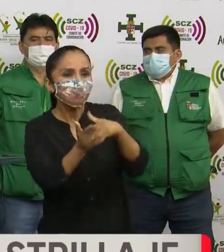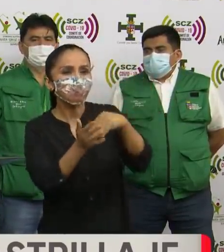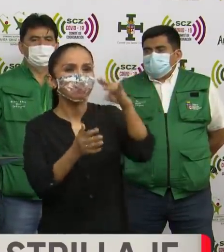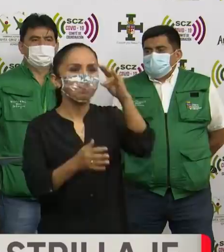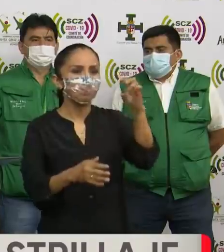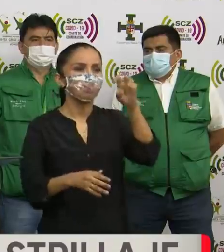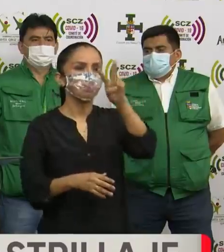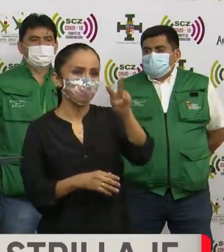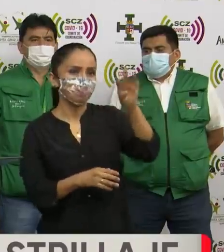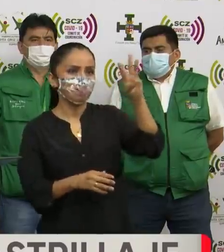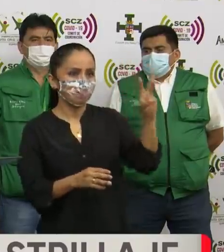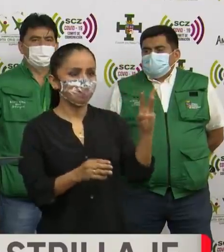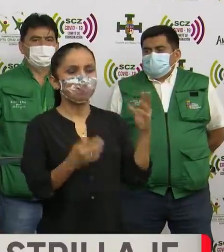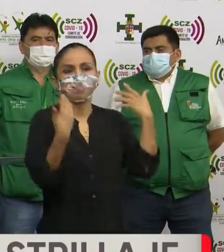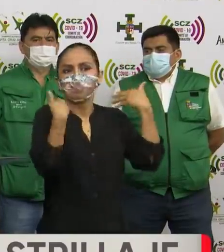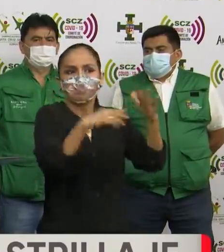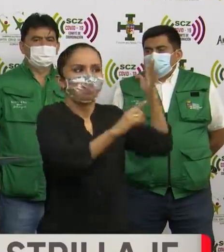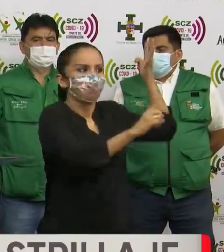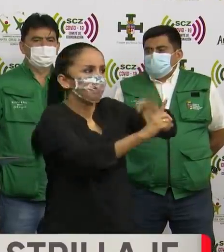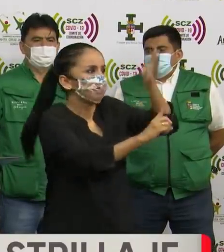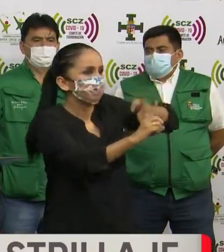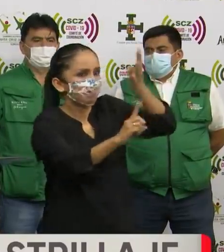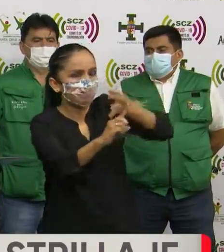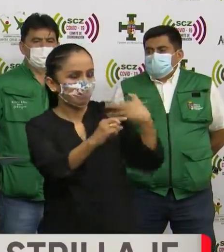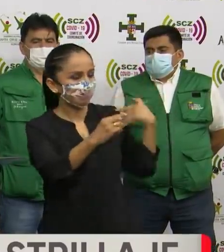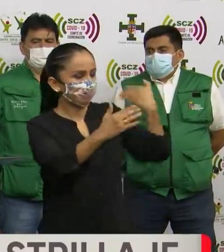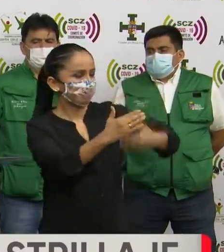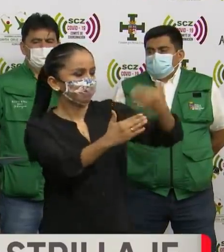521.086 habitantes alcanzados en estos días.